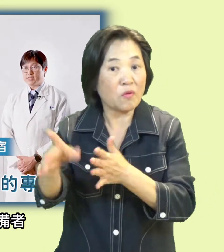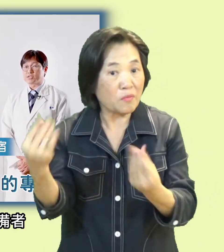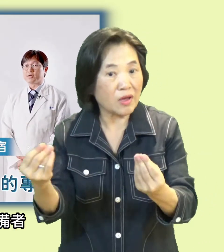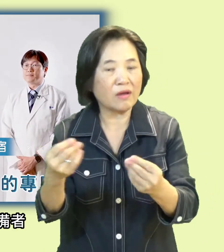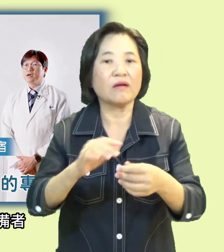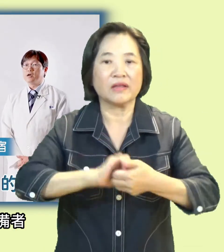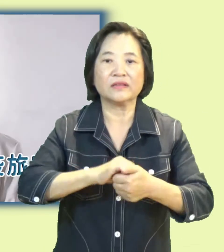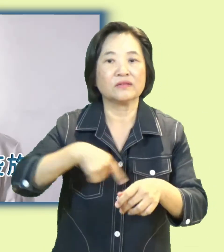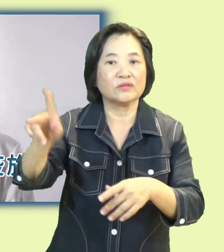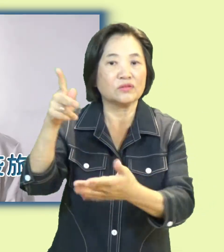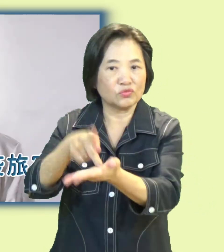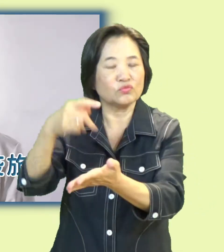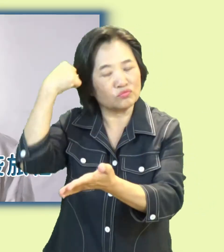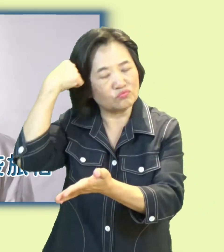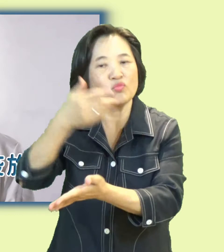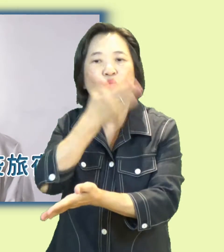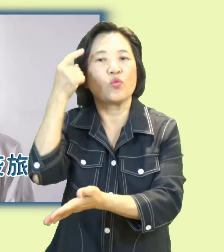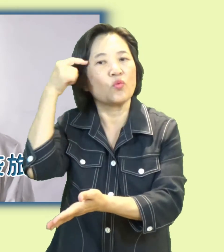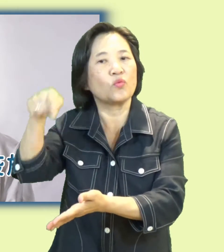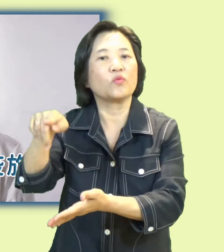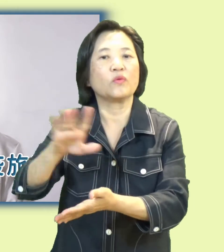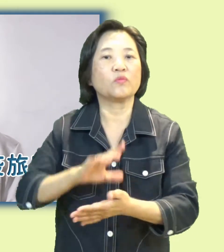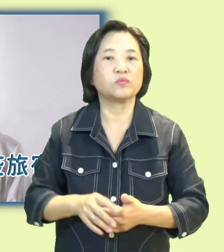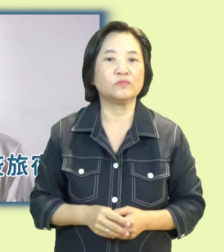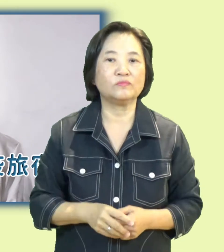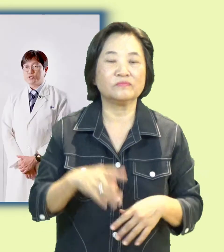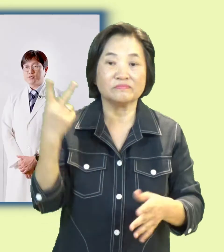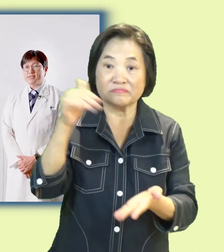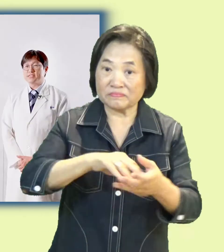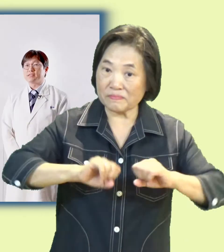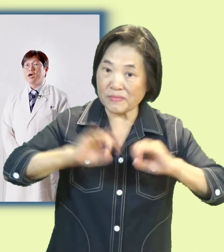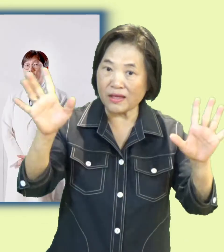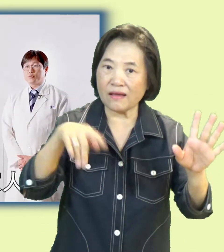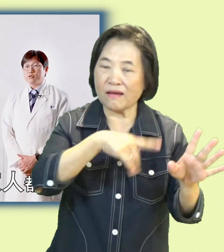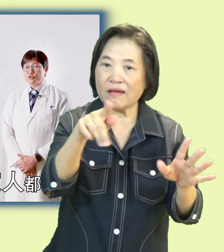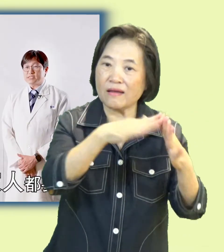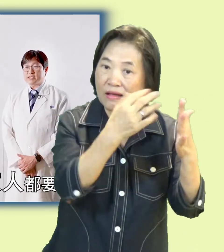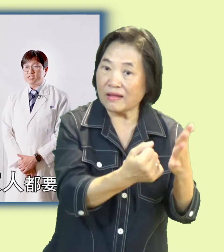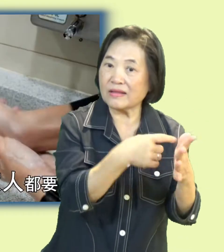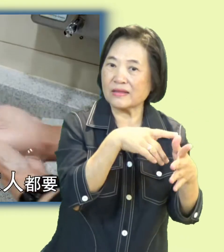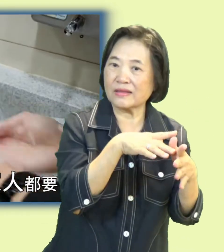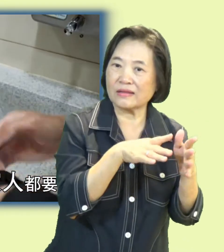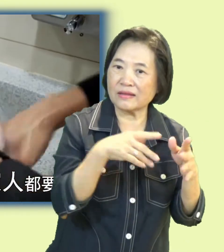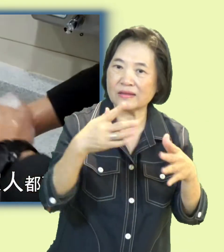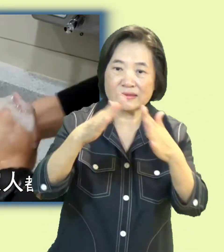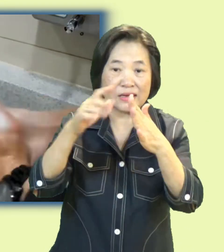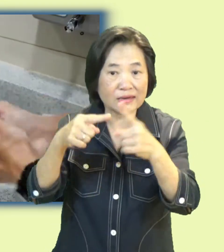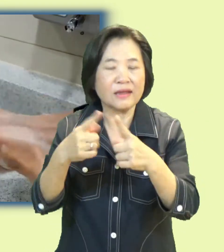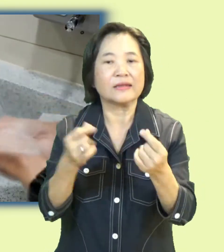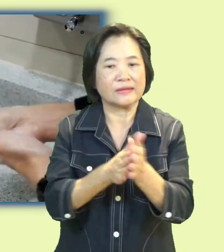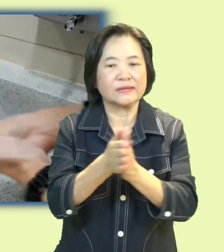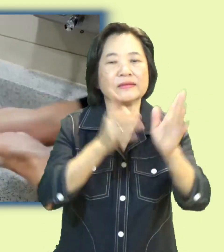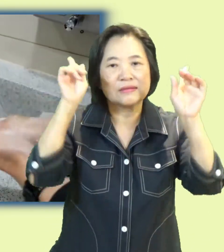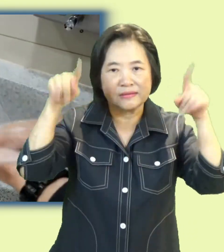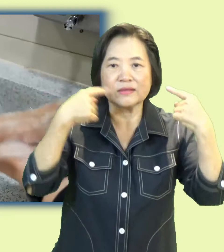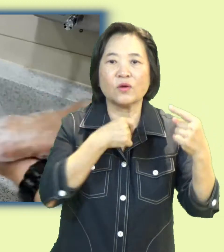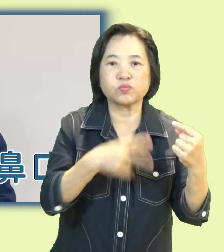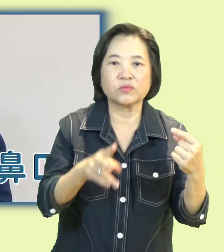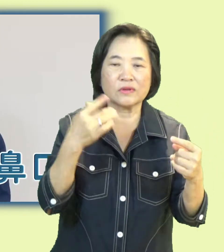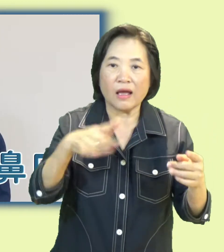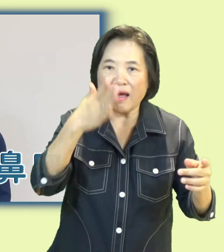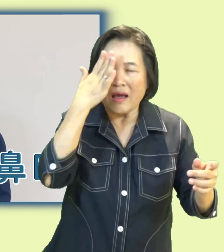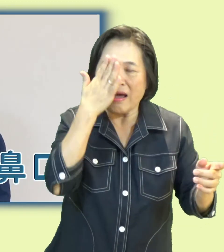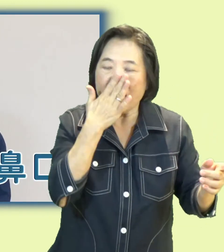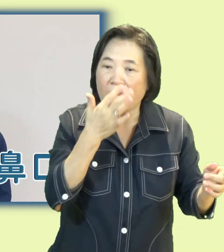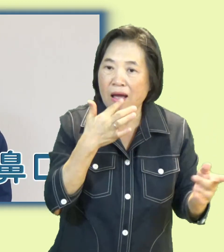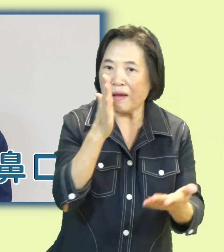社群健身便宜。你今朝是运动的带动风质的关系，准备提醒，不然系更加减脂的人，也系不下人都会下接到社手，